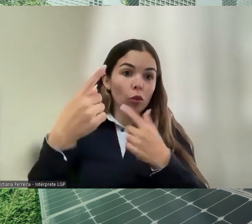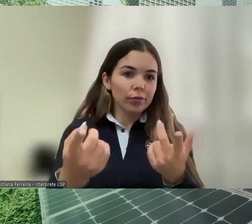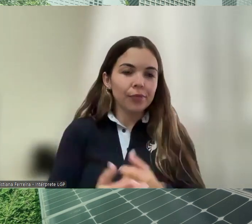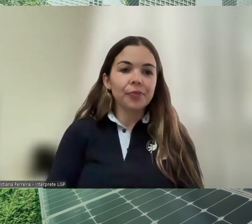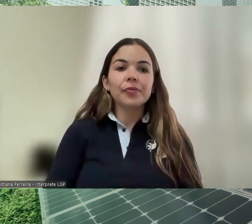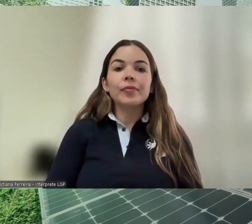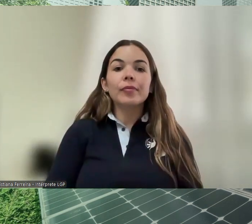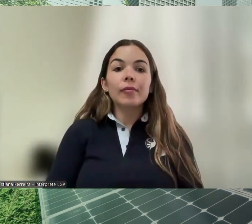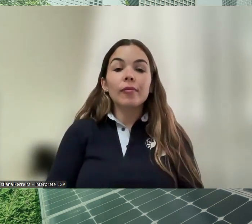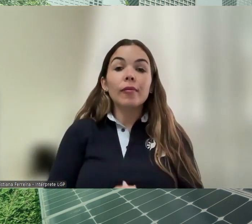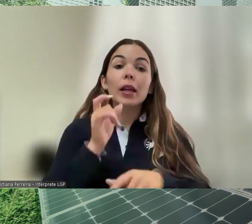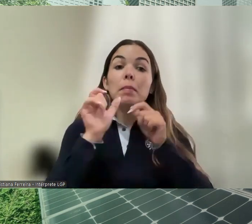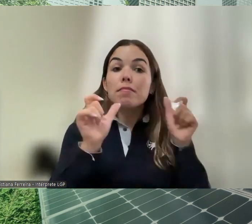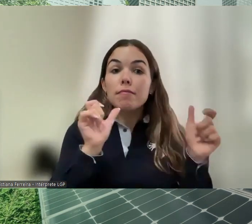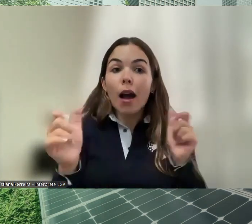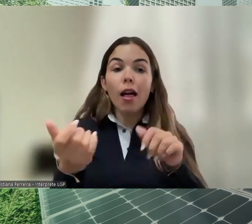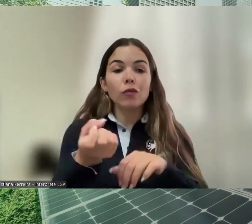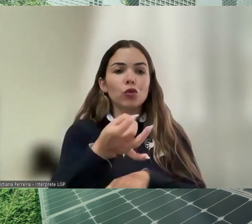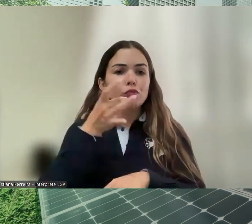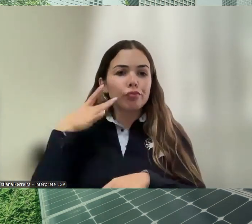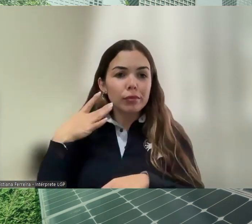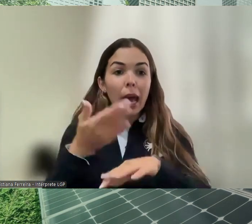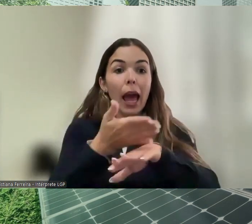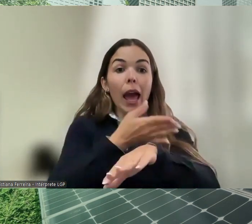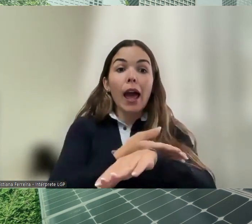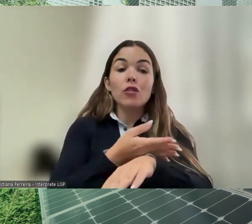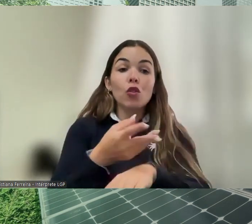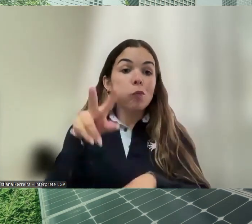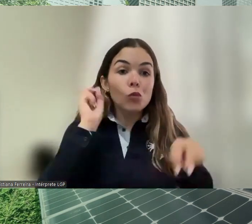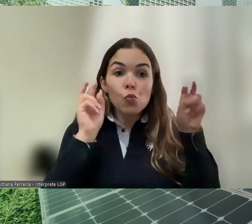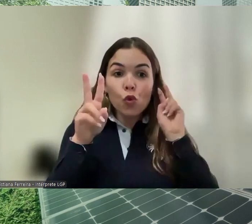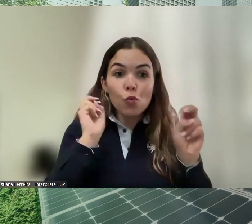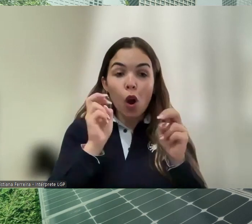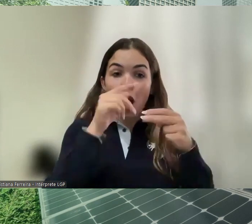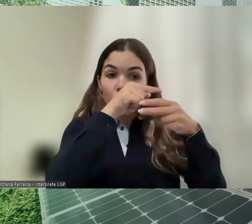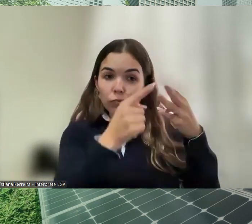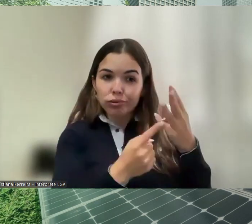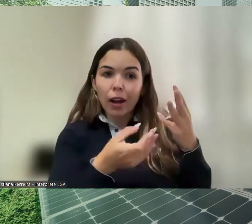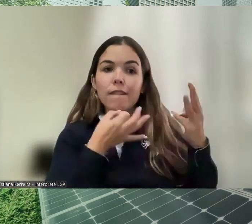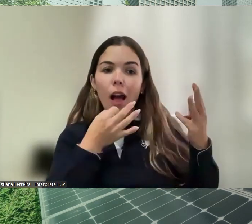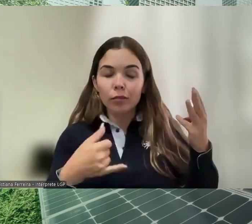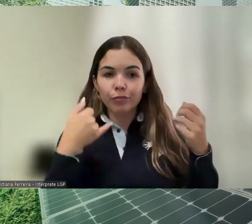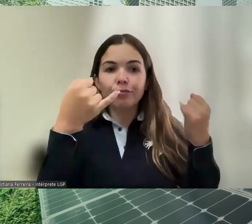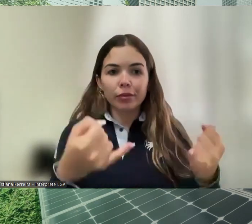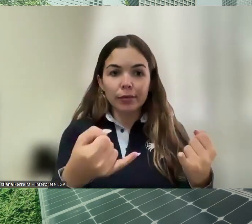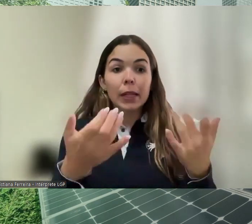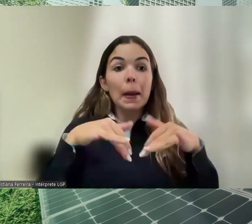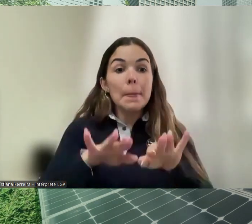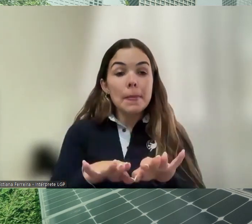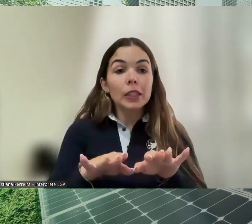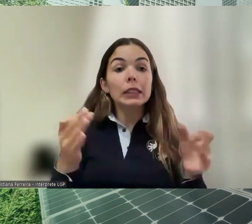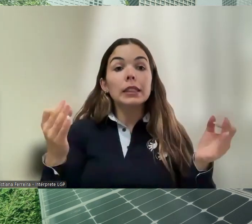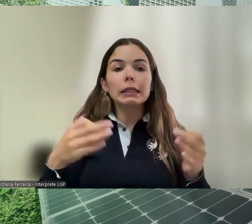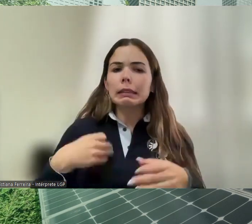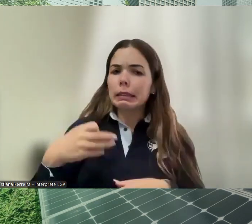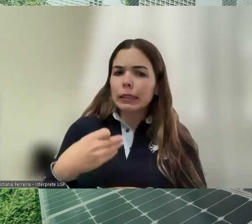breves palavras, antes de termos a oportunidade de ouvir os oradores que estão convidados para esta iniciativa, mas referir-vos de facto, desde sempre,